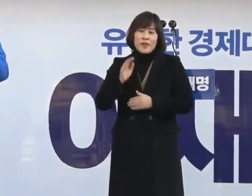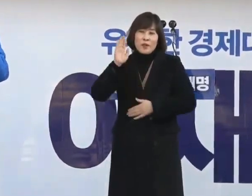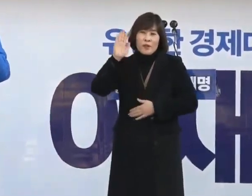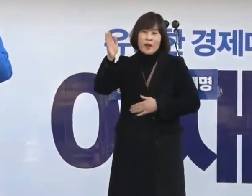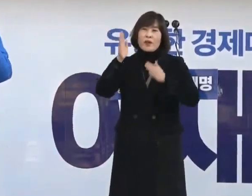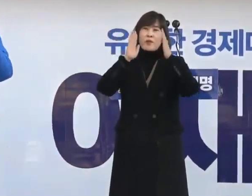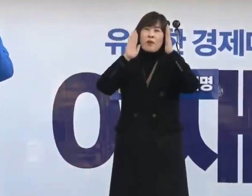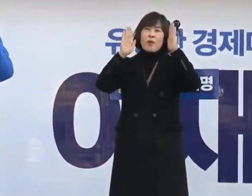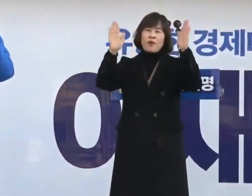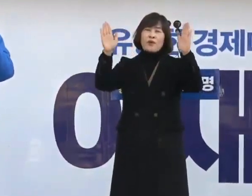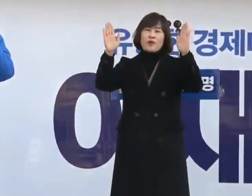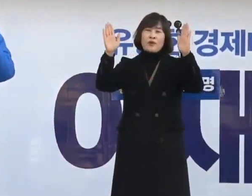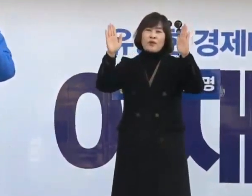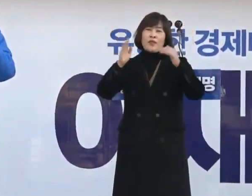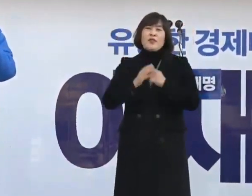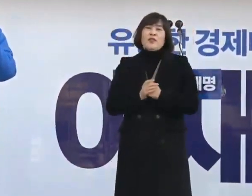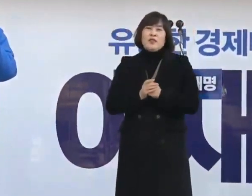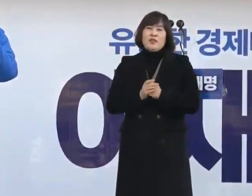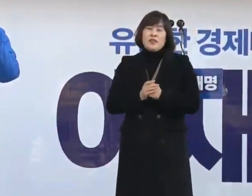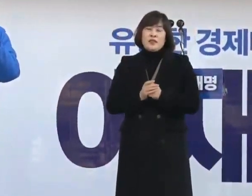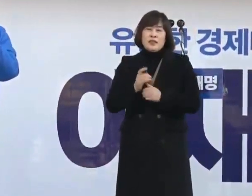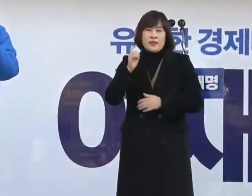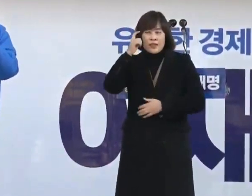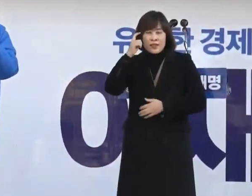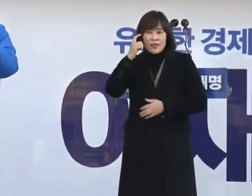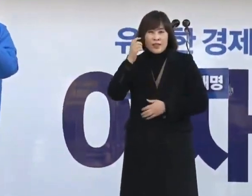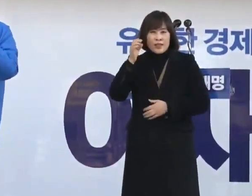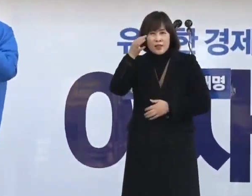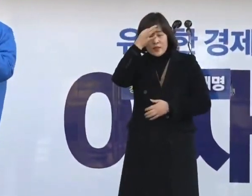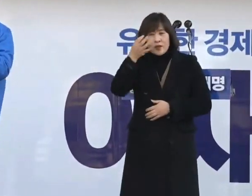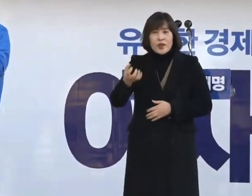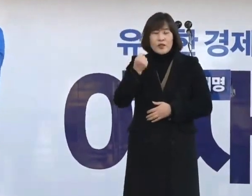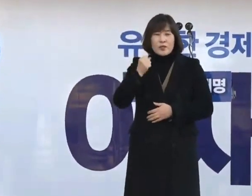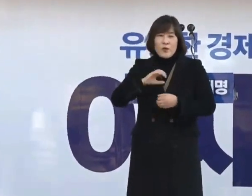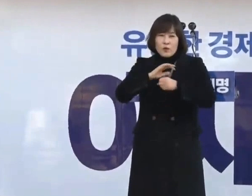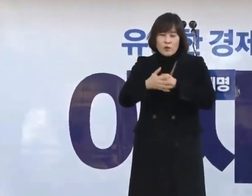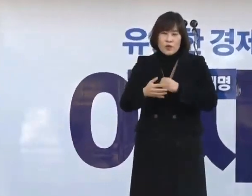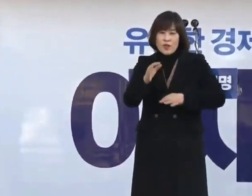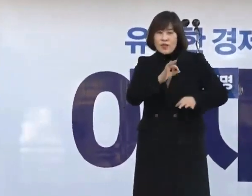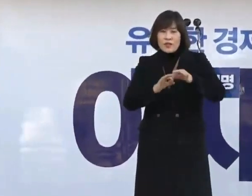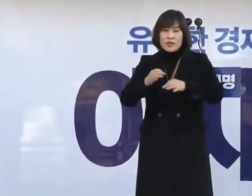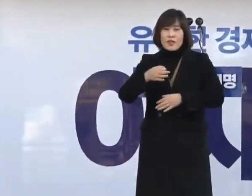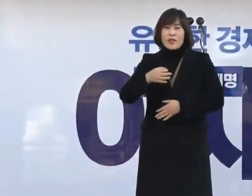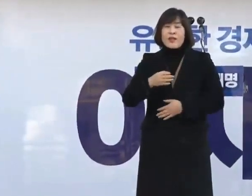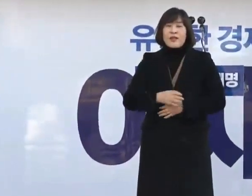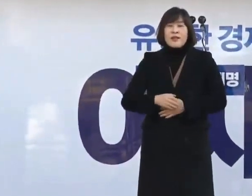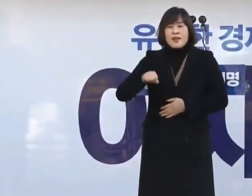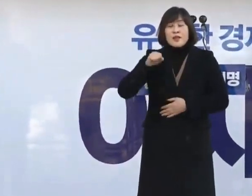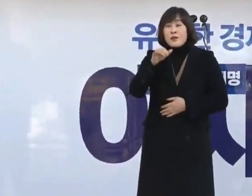미래를 내다보는 통찰력이 있고 국정과 경제의 유능함을 증명받은 사람이